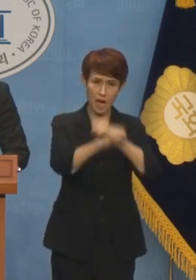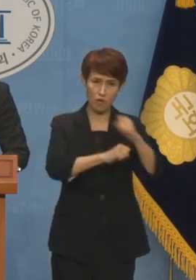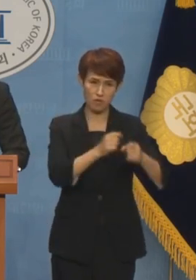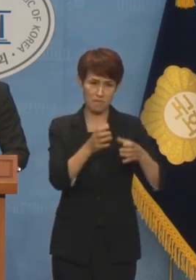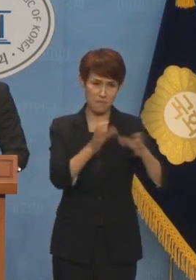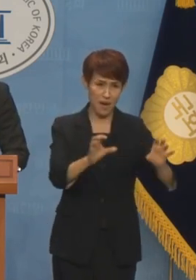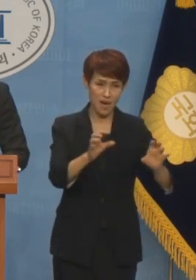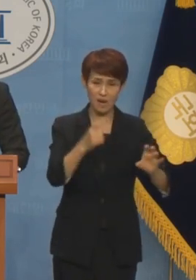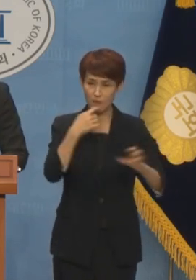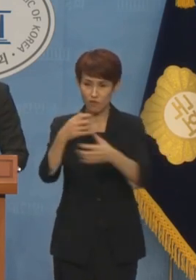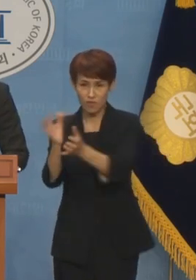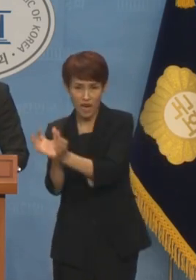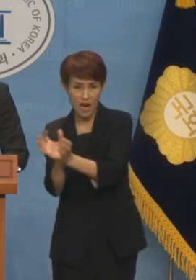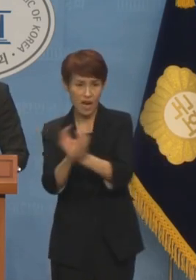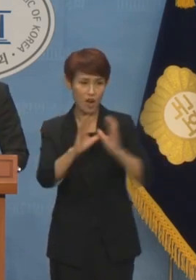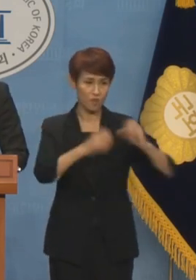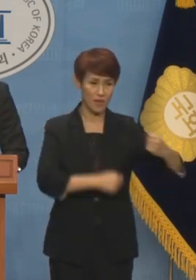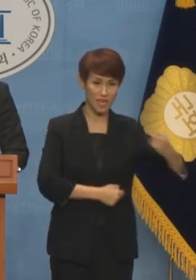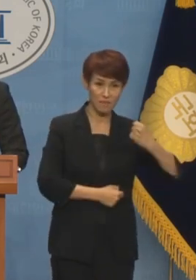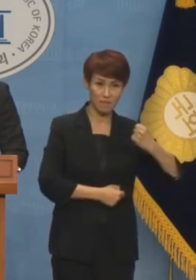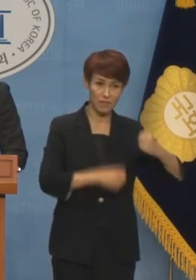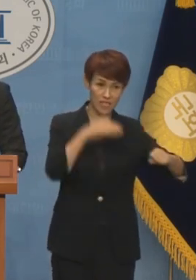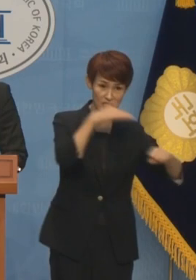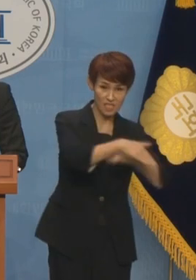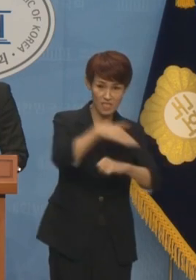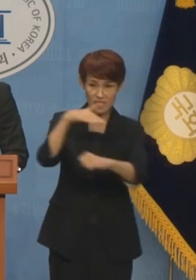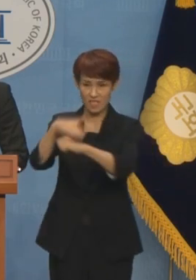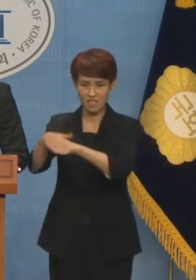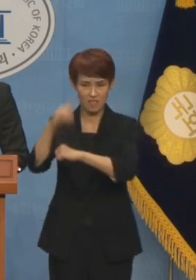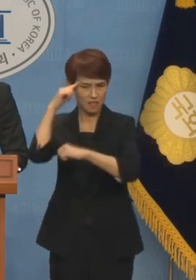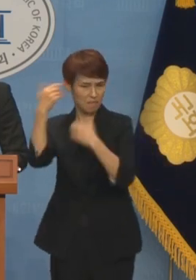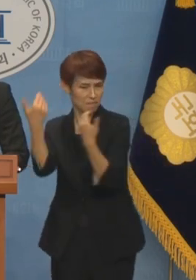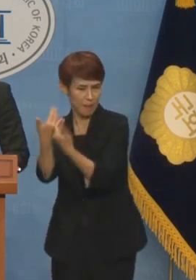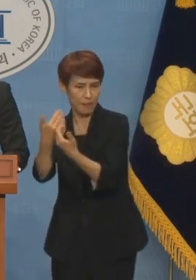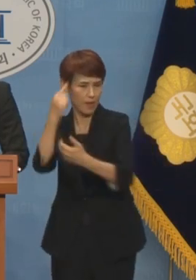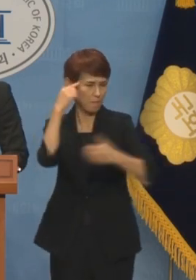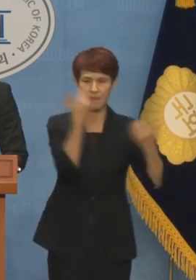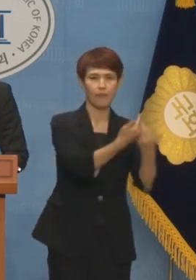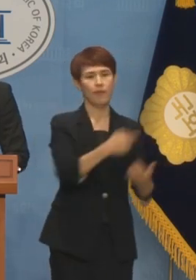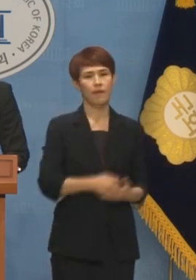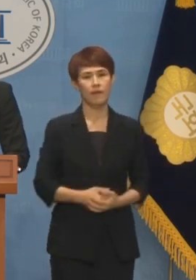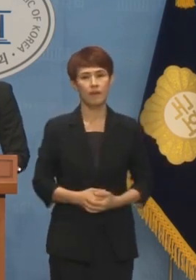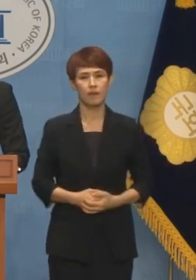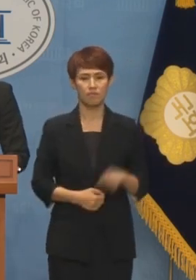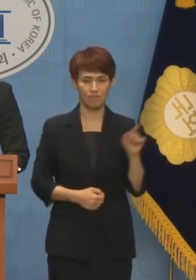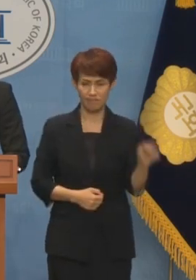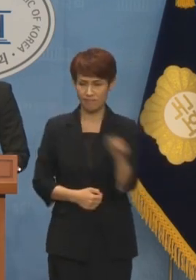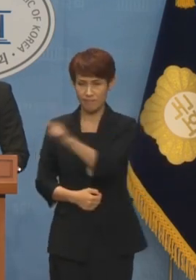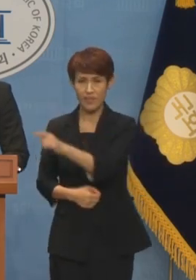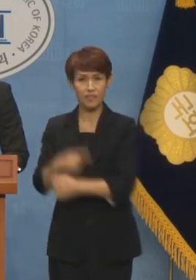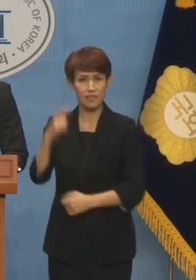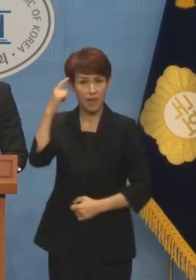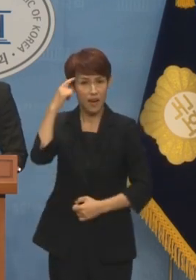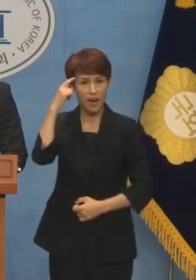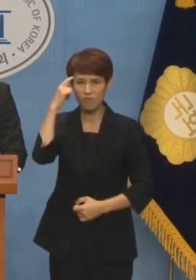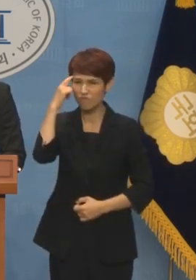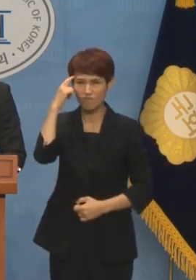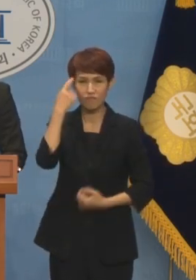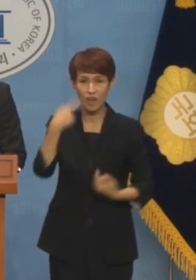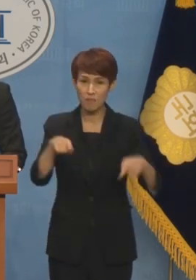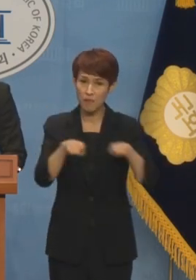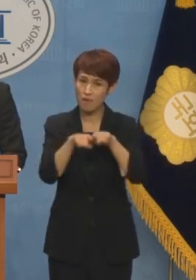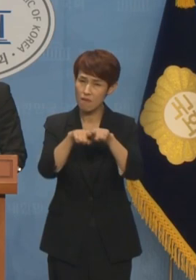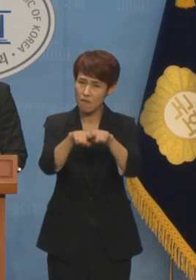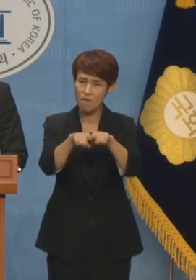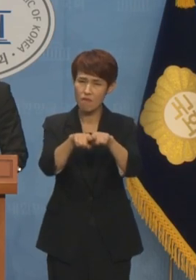파괴하는 민주당과 국민의힘의 방식에는 단호하게 반대합니다. 이 두 생각은 분명히 공존 가능한